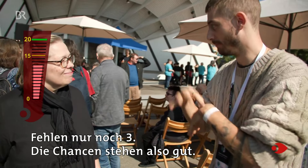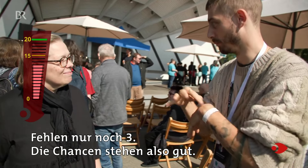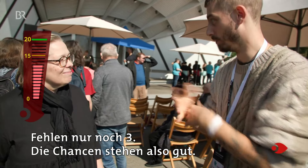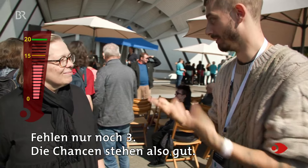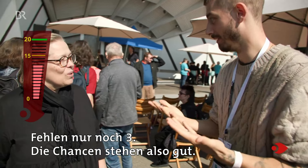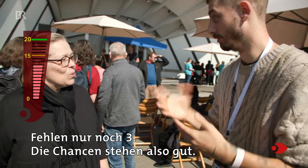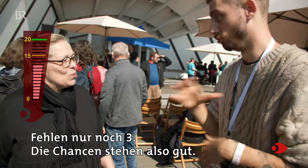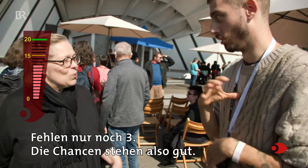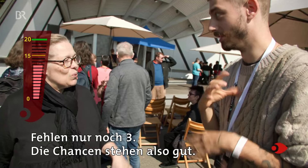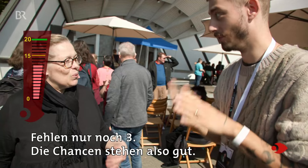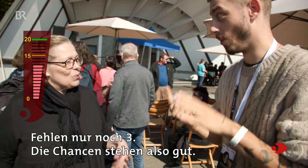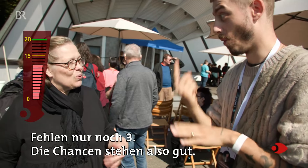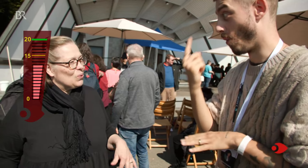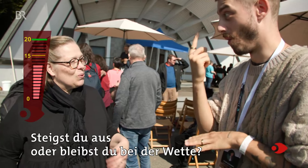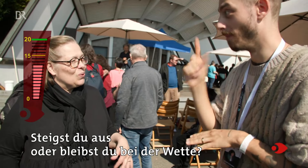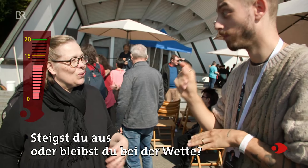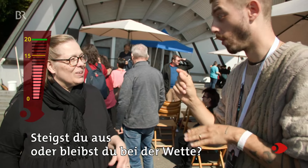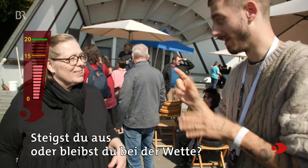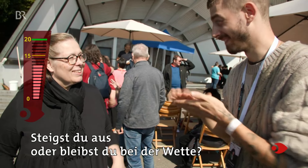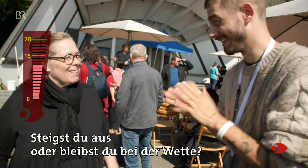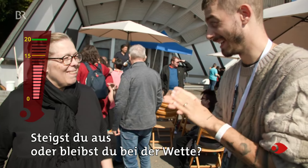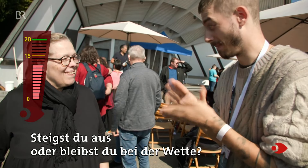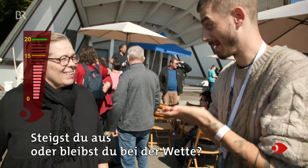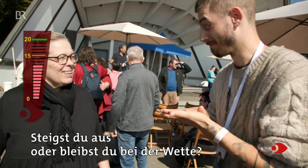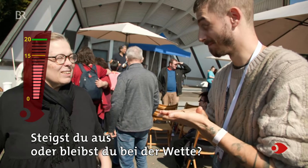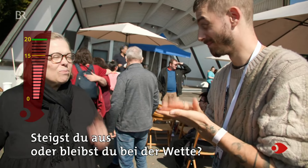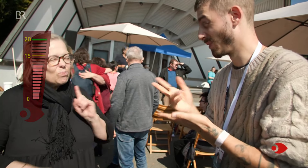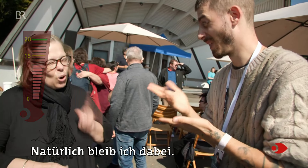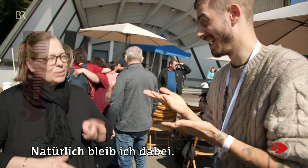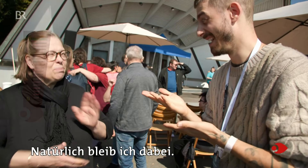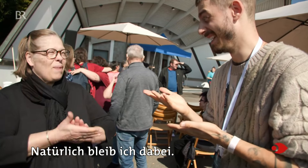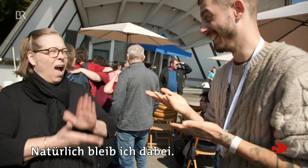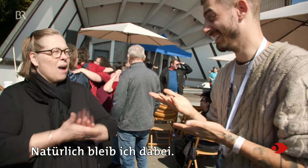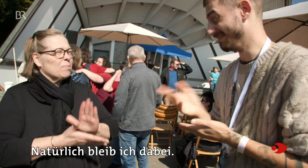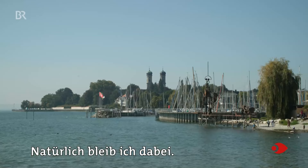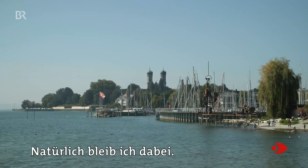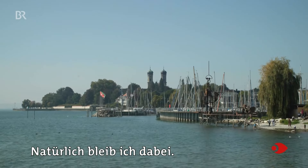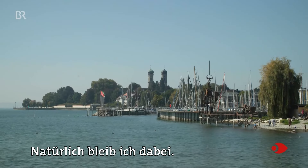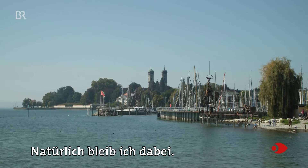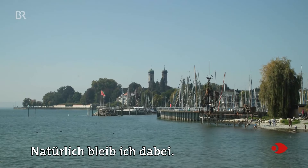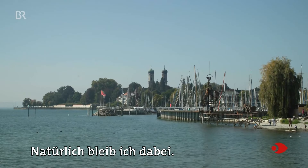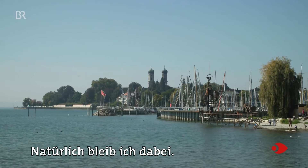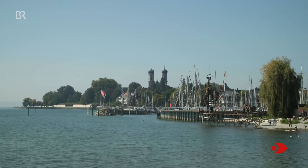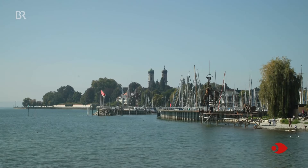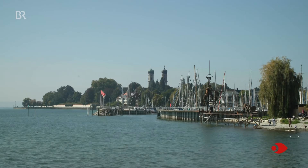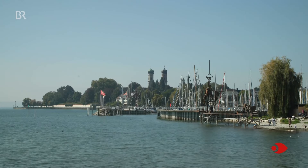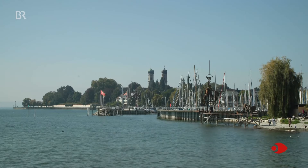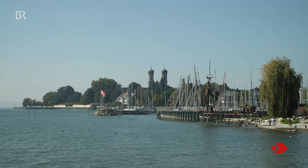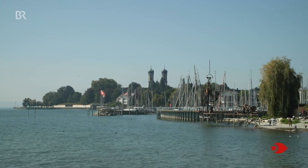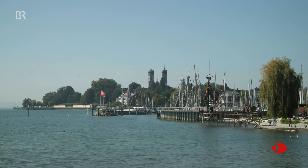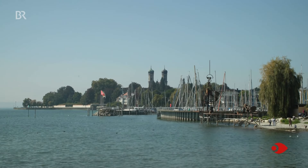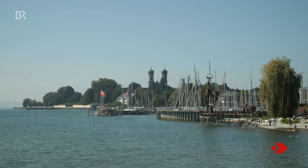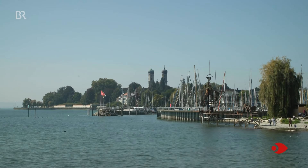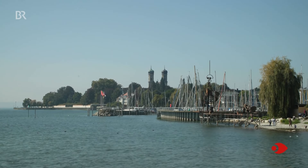3. Die Chancen stehen also gut. Steigst du aus oder bleibst du bei der Wette? Natürlich bleibe ich dabei.